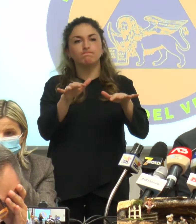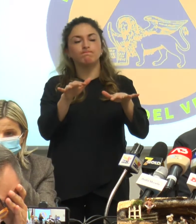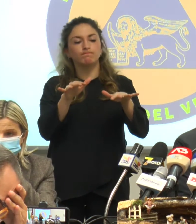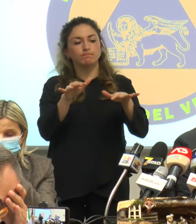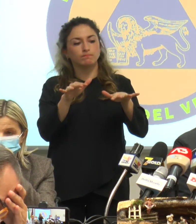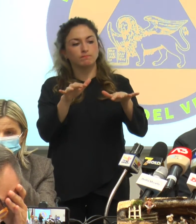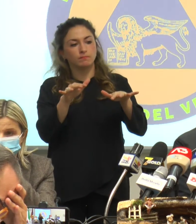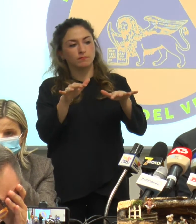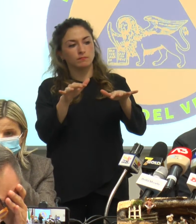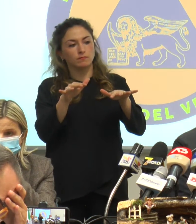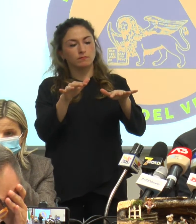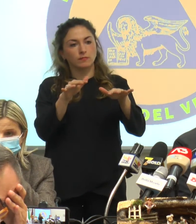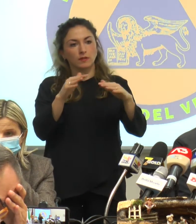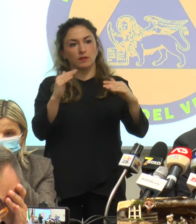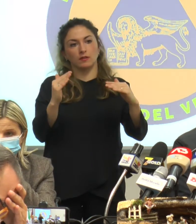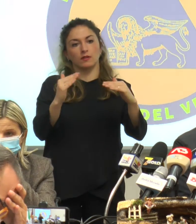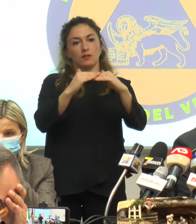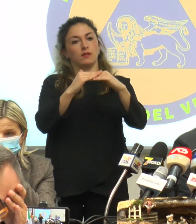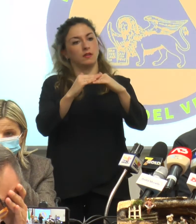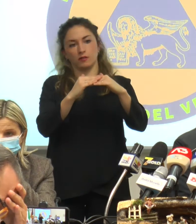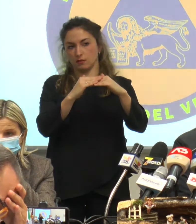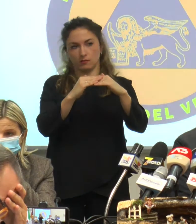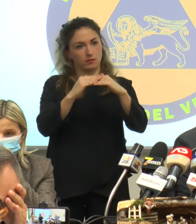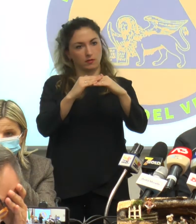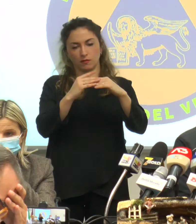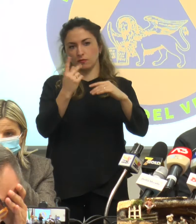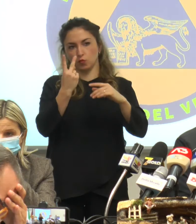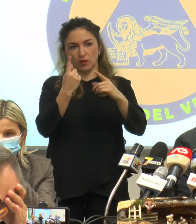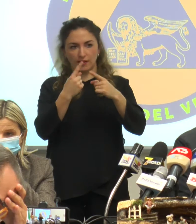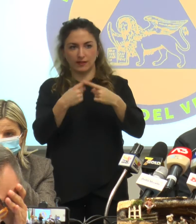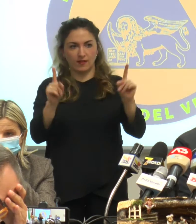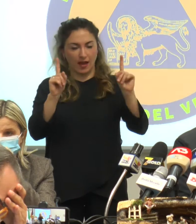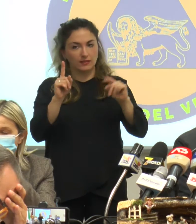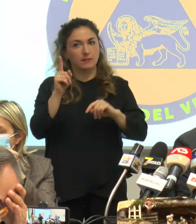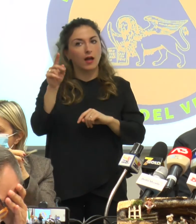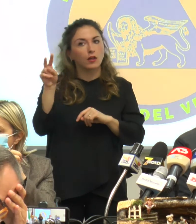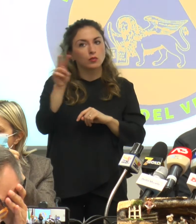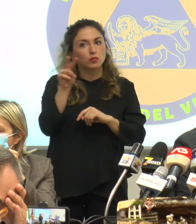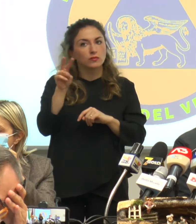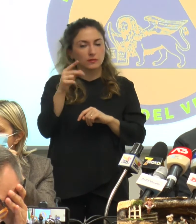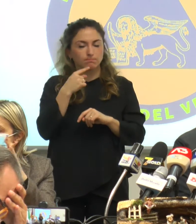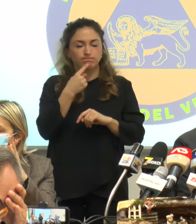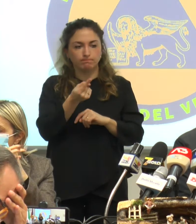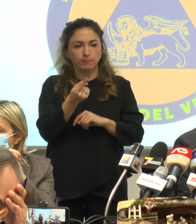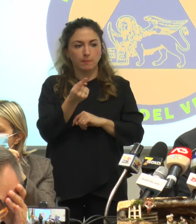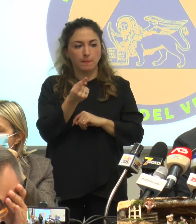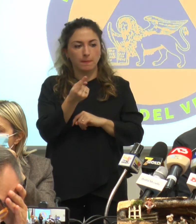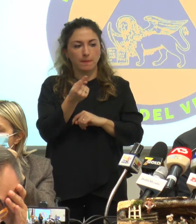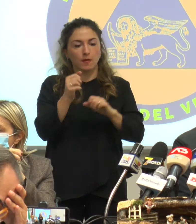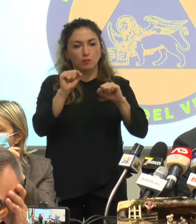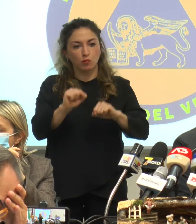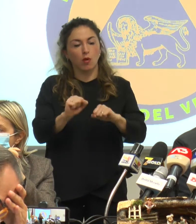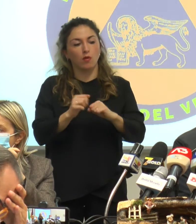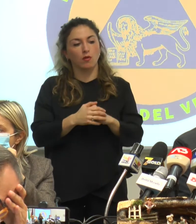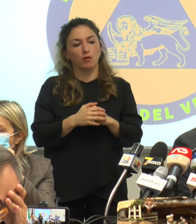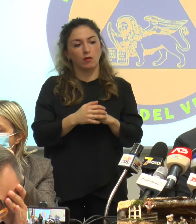di faglia sovrapponibile, sono due cose separate, ma nessuno dei due esclude il fatto che uno